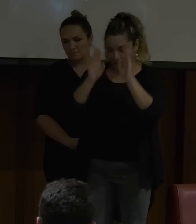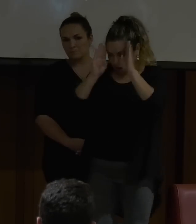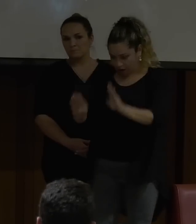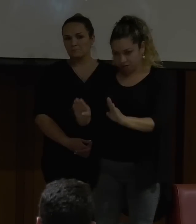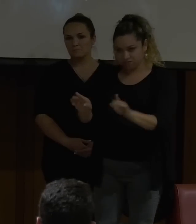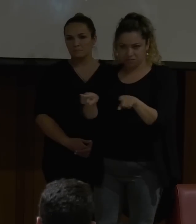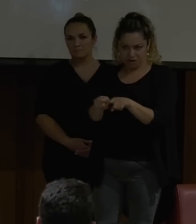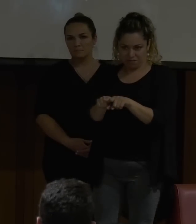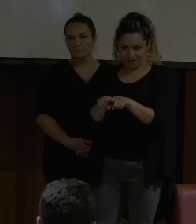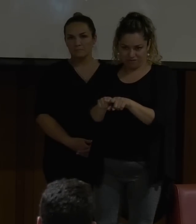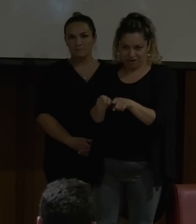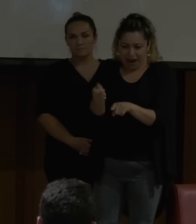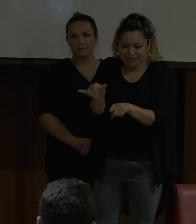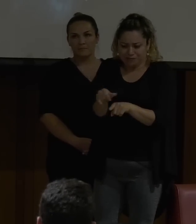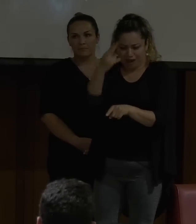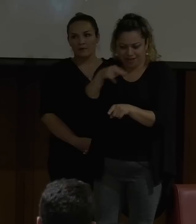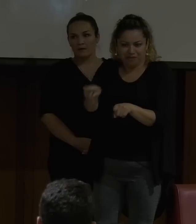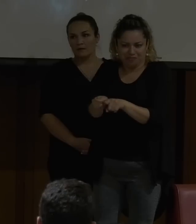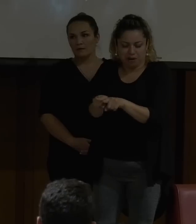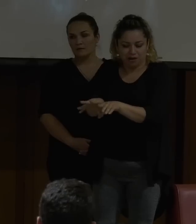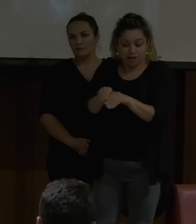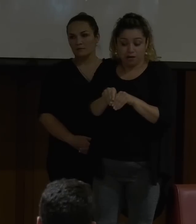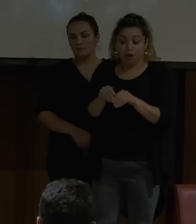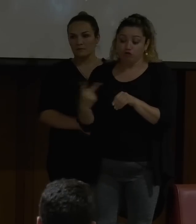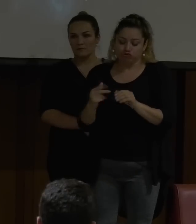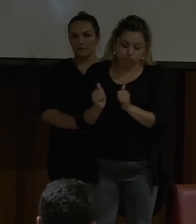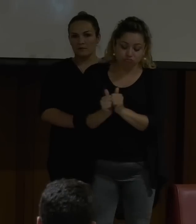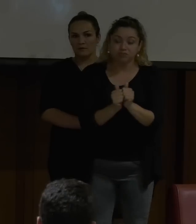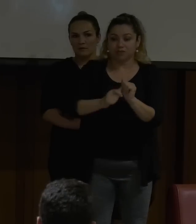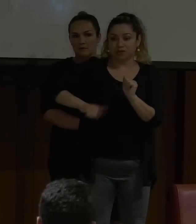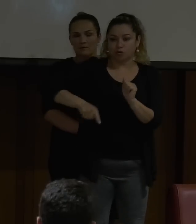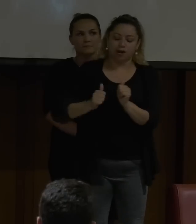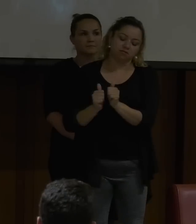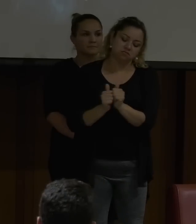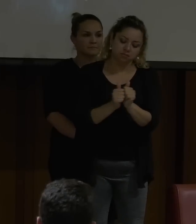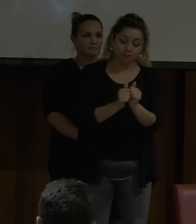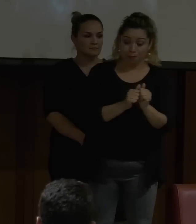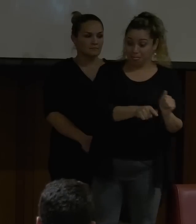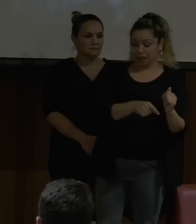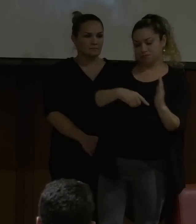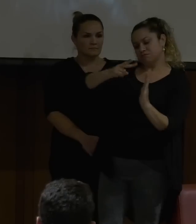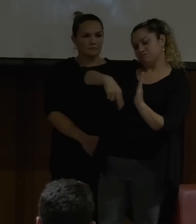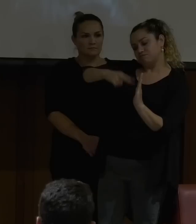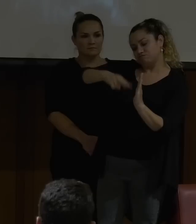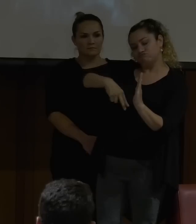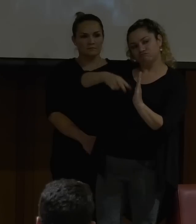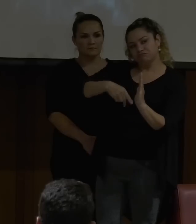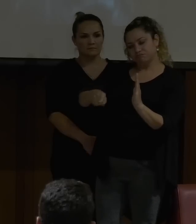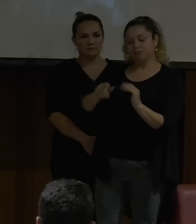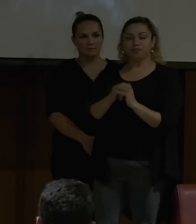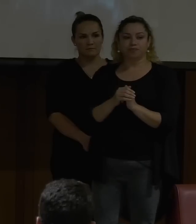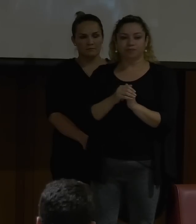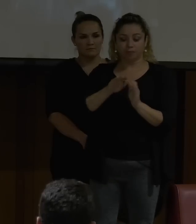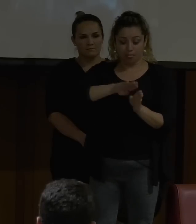si se tratara de su propio hijo. Ella había ido a la escuela y a partir de entonces comenzó a leerle a su sobrino. Un pequeño paréntesis,